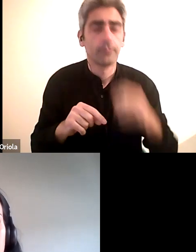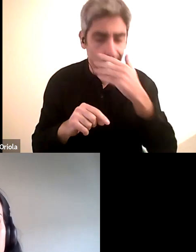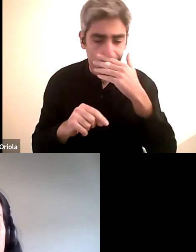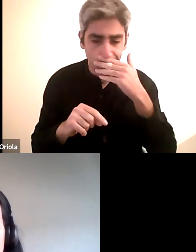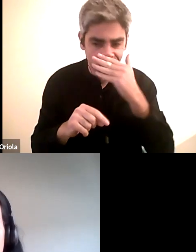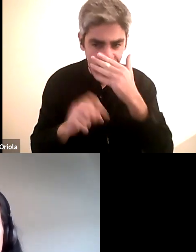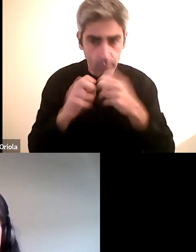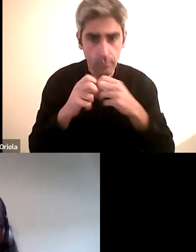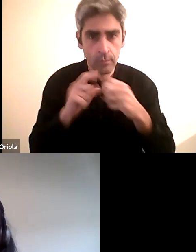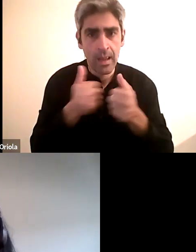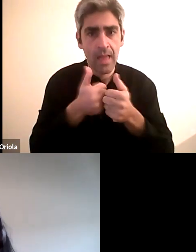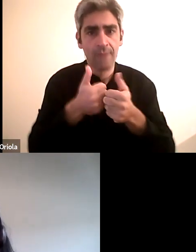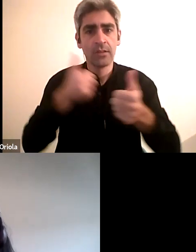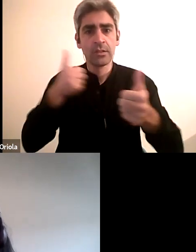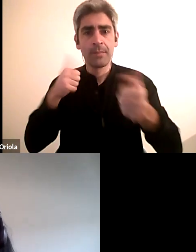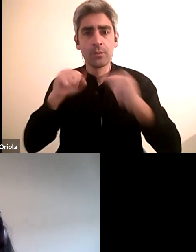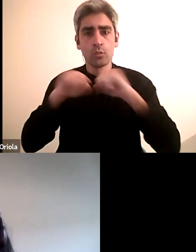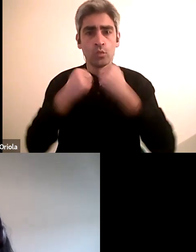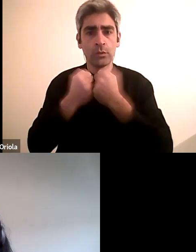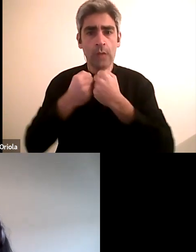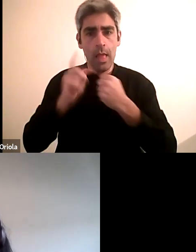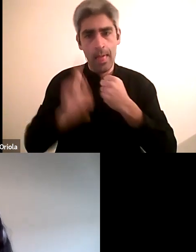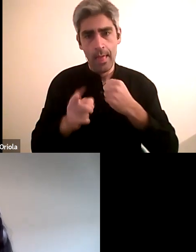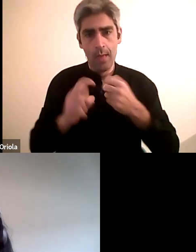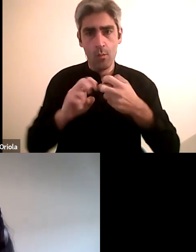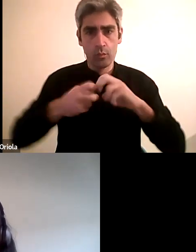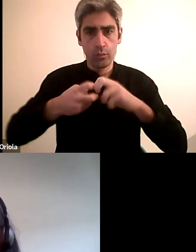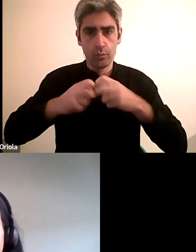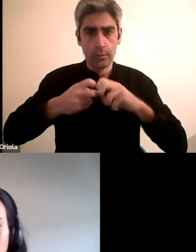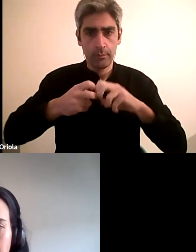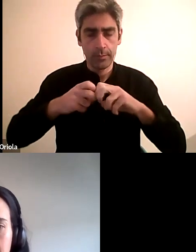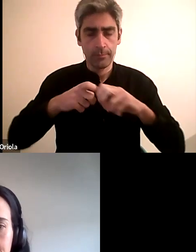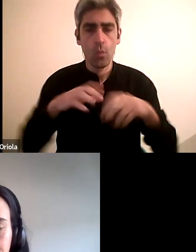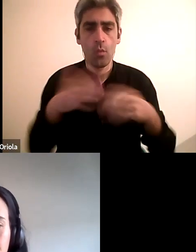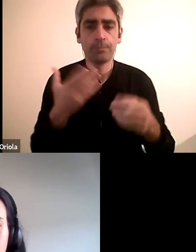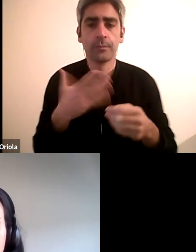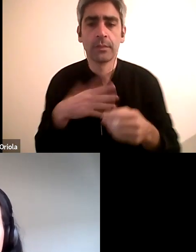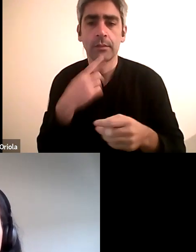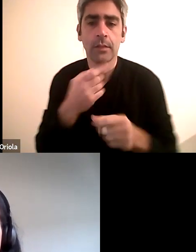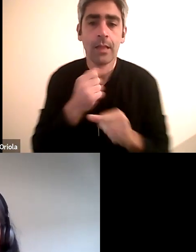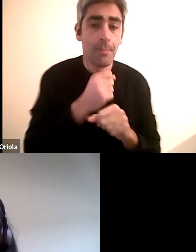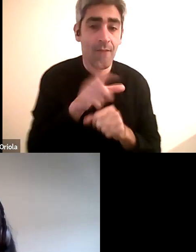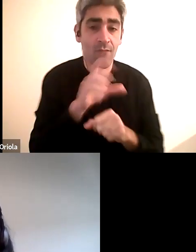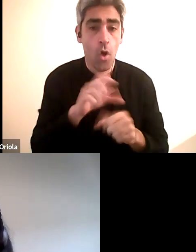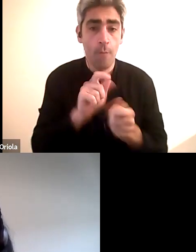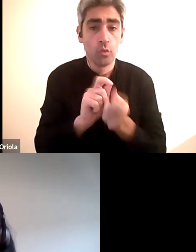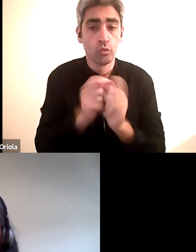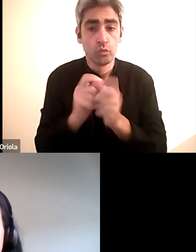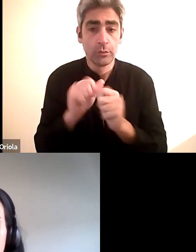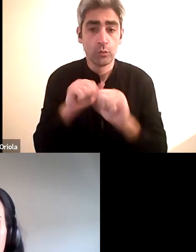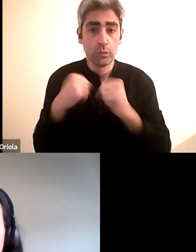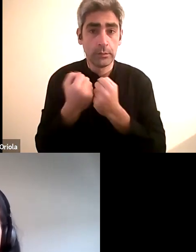o problema do afastamento social. Ou seja, o trabalho, enquanto forma de ajustamento